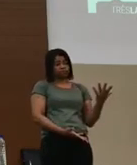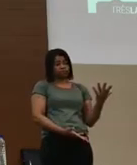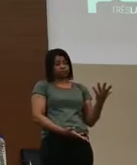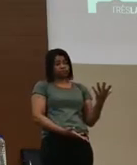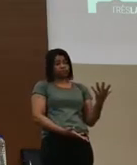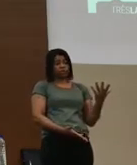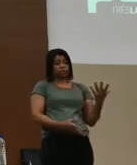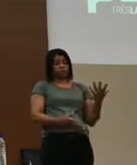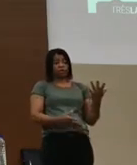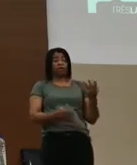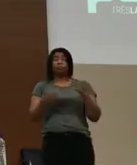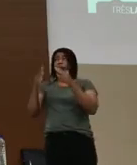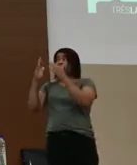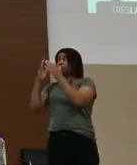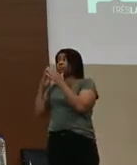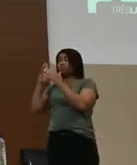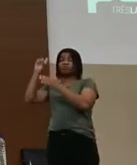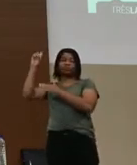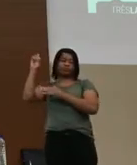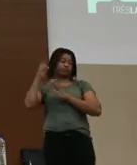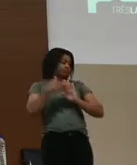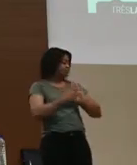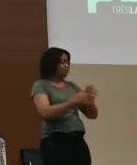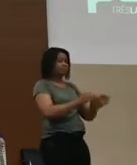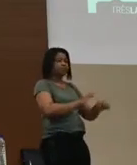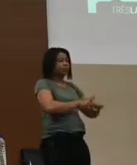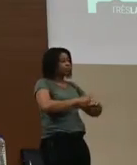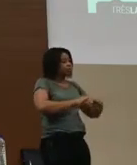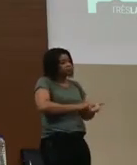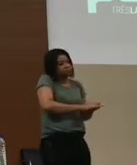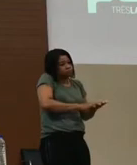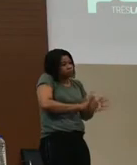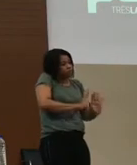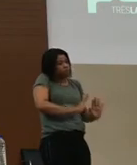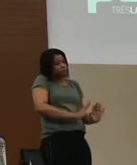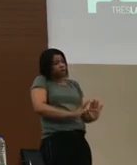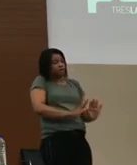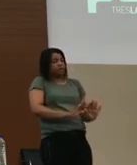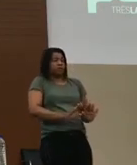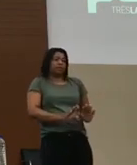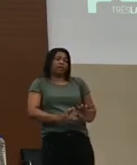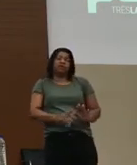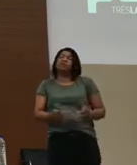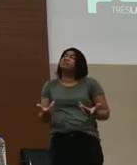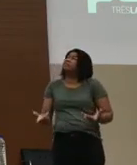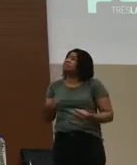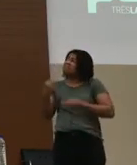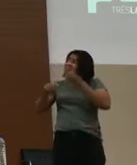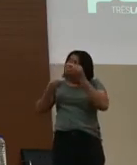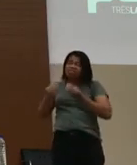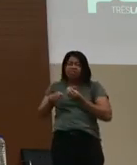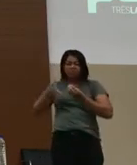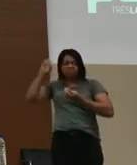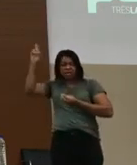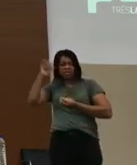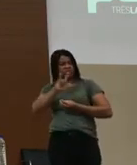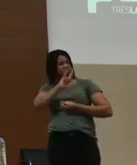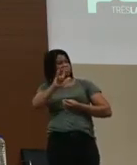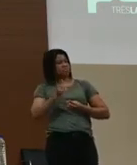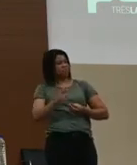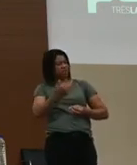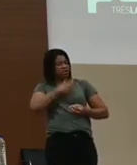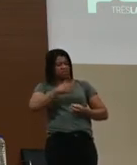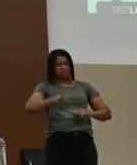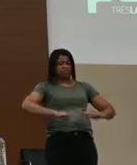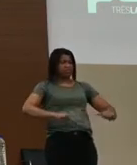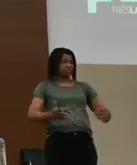Deus não curou, Deus morreu no sofrimento. Então, se Deus é amor e me deixa sofrer desse jeito, Ele não é amor. Então